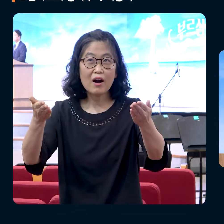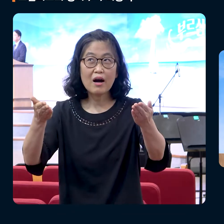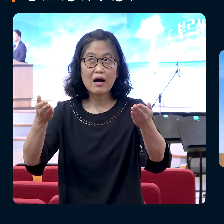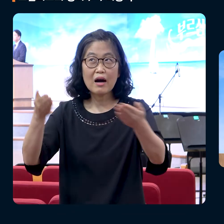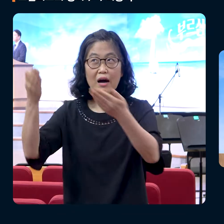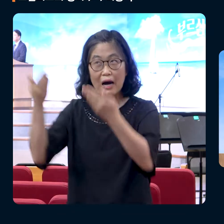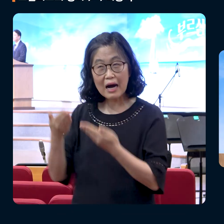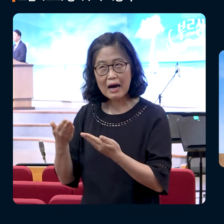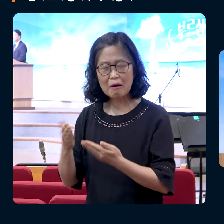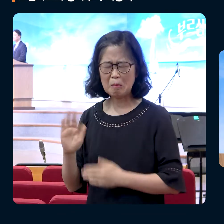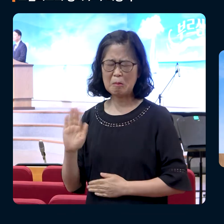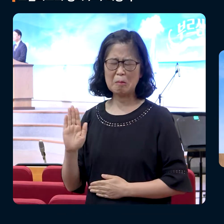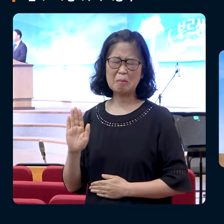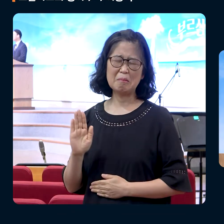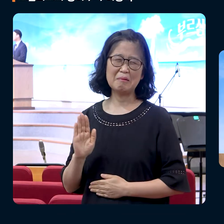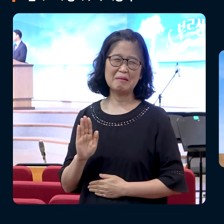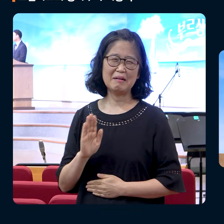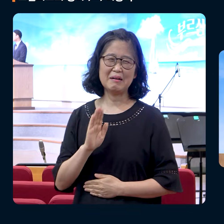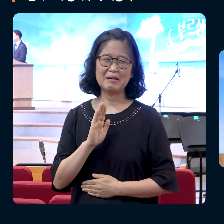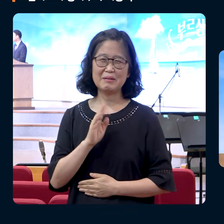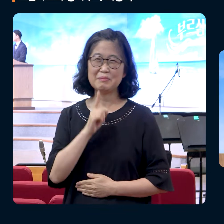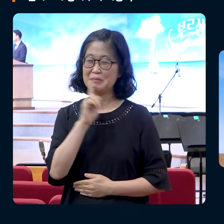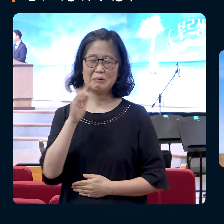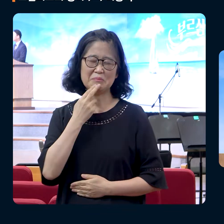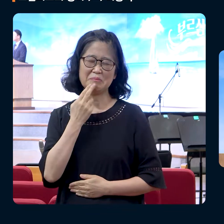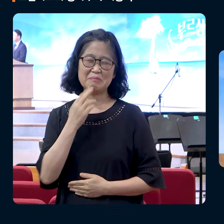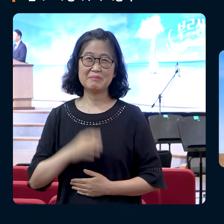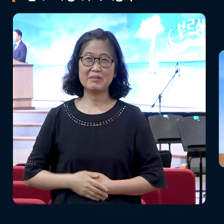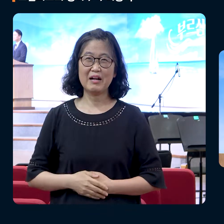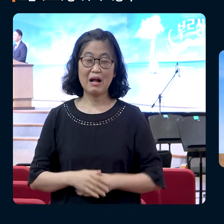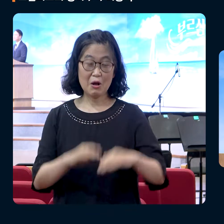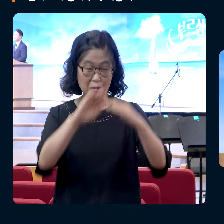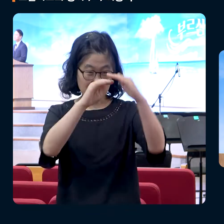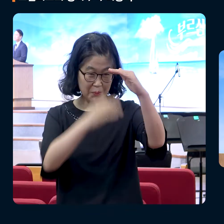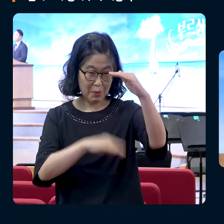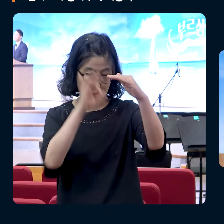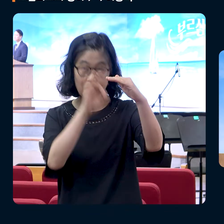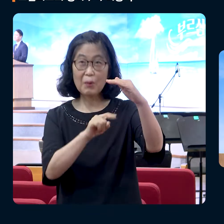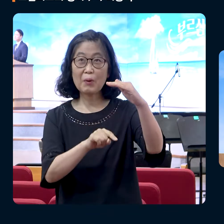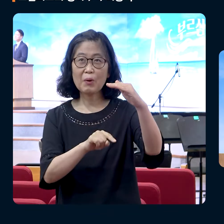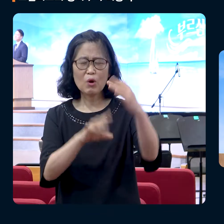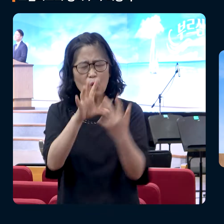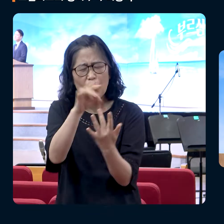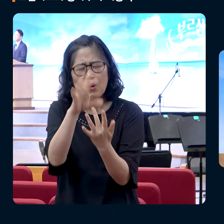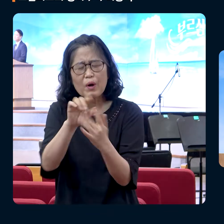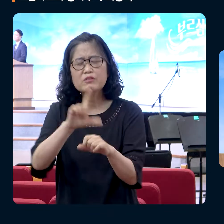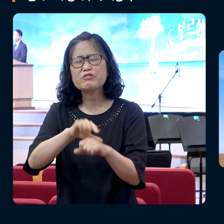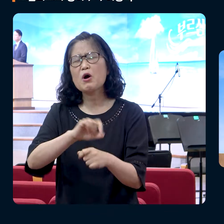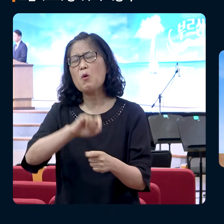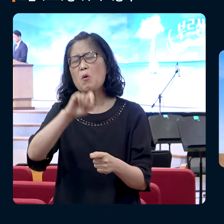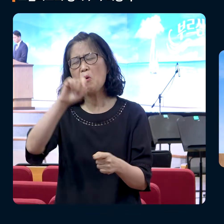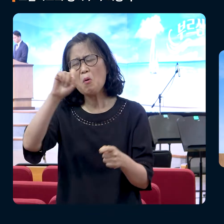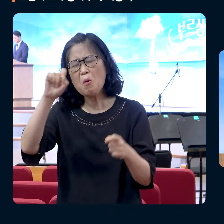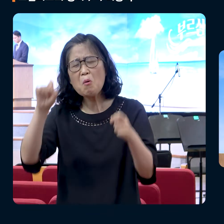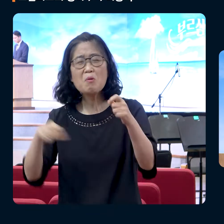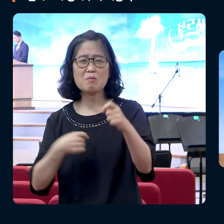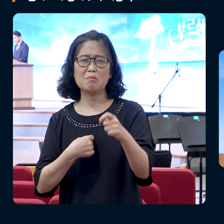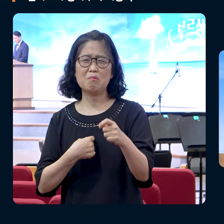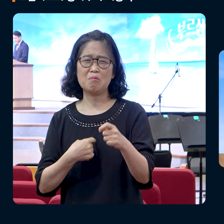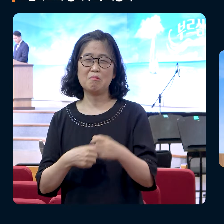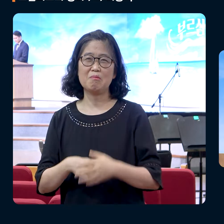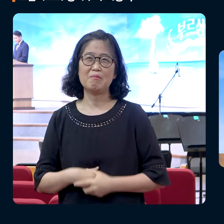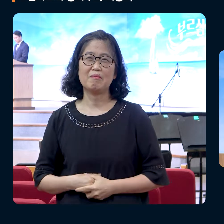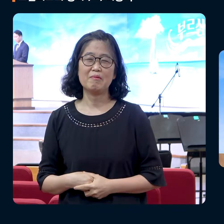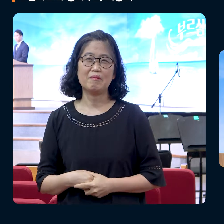너무 좋았을 걸. 너무 제가 본문을 정하는 데만 굉장히 오랜 시간들을 조금